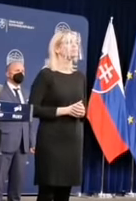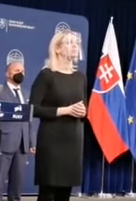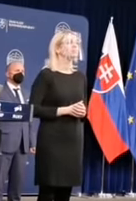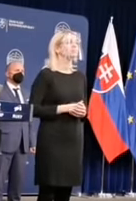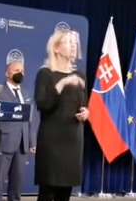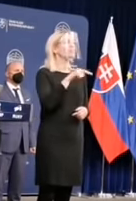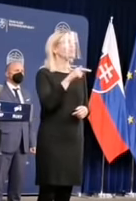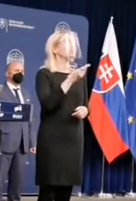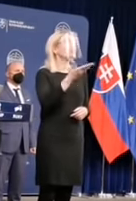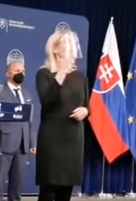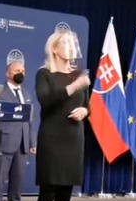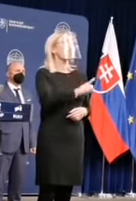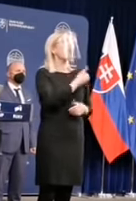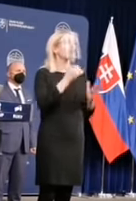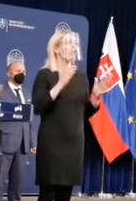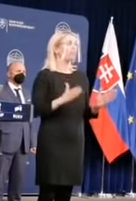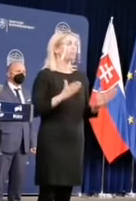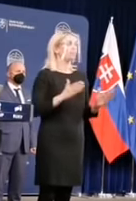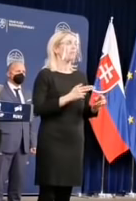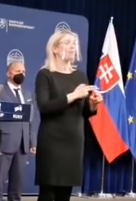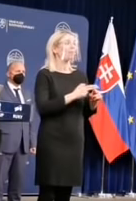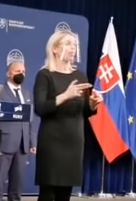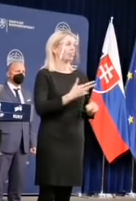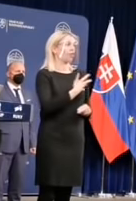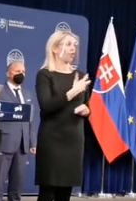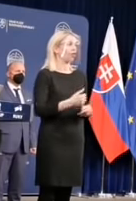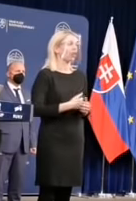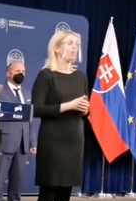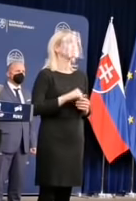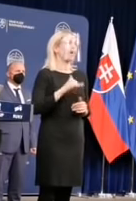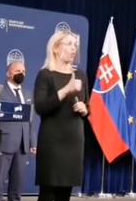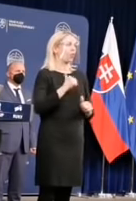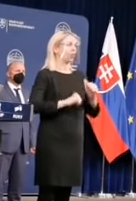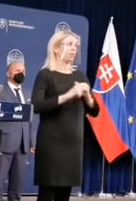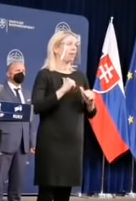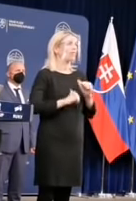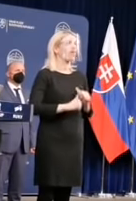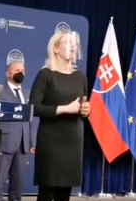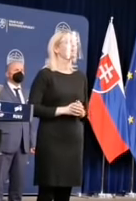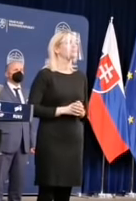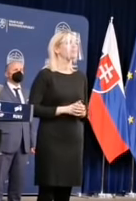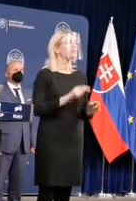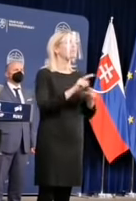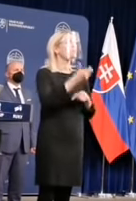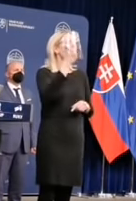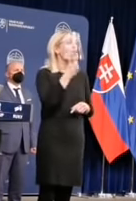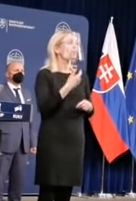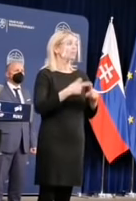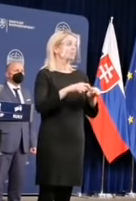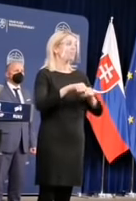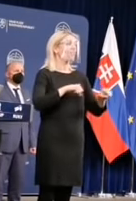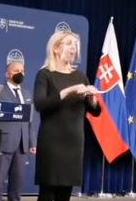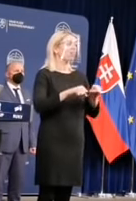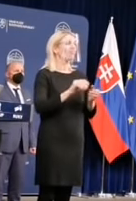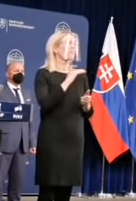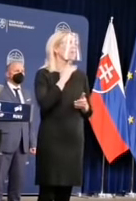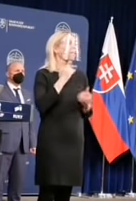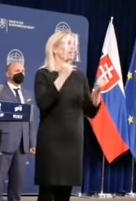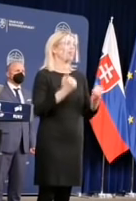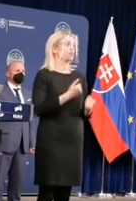Bol to rok plný odhodlania, ale aj utrpenia. Pre ľudí aj pre vládu mimoriadne ťažký